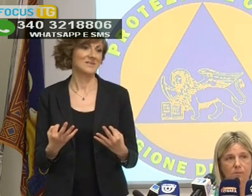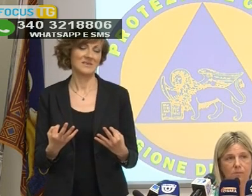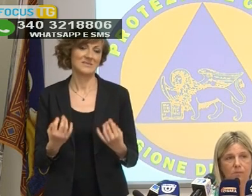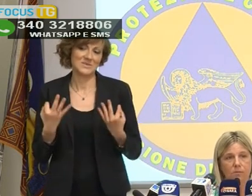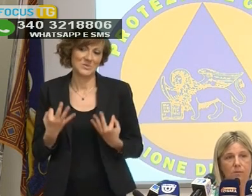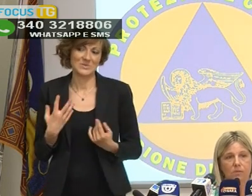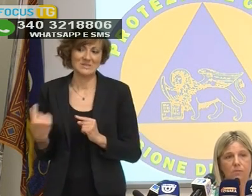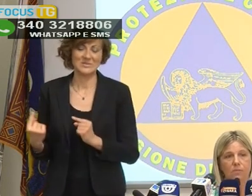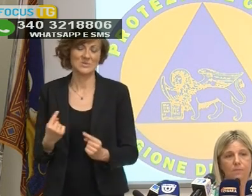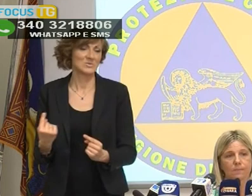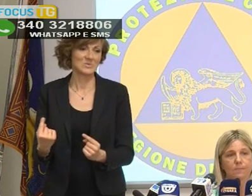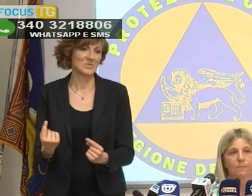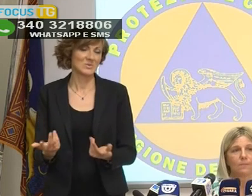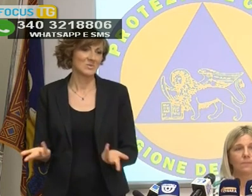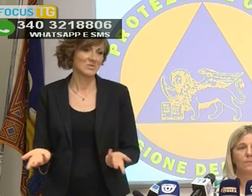sicuramente.